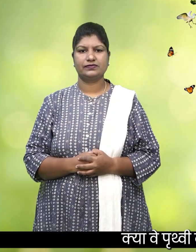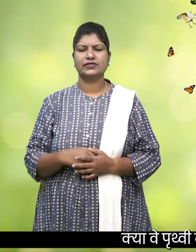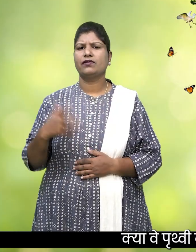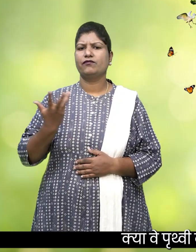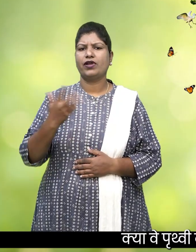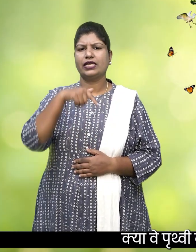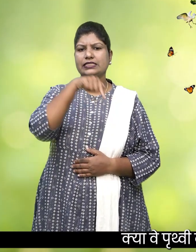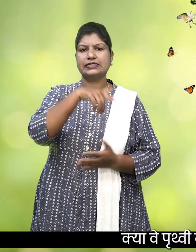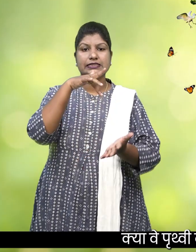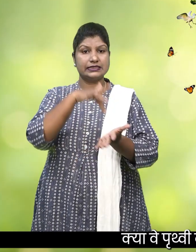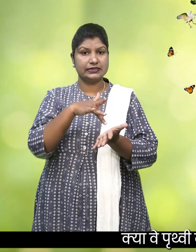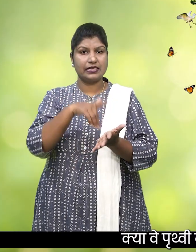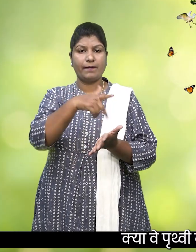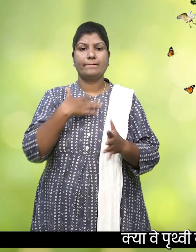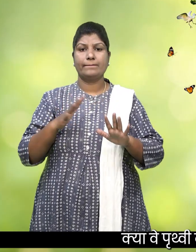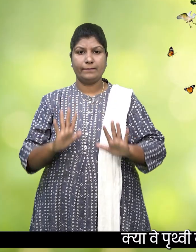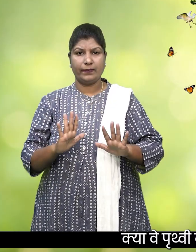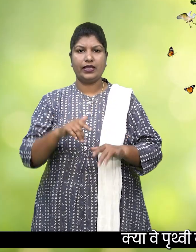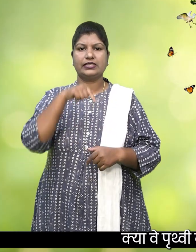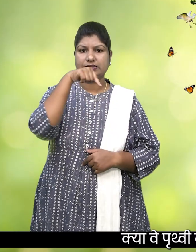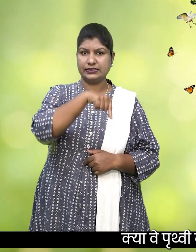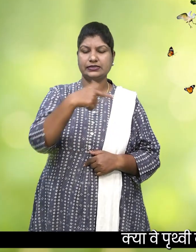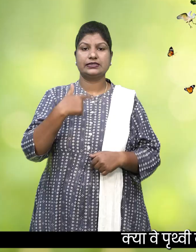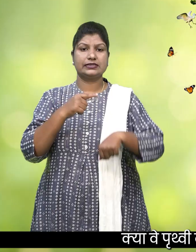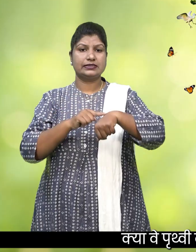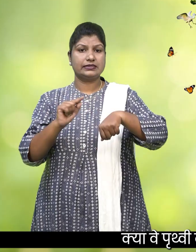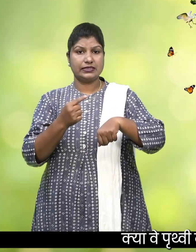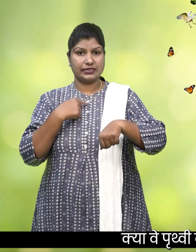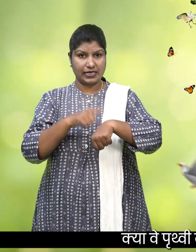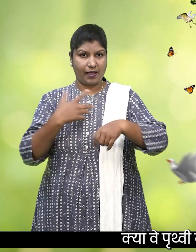क्या वे पृथ्वी की उत्पत्ति के समय से मौजूद थे?